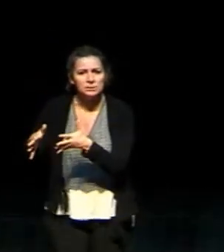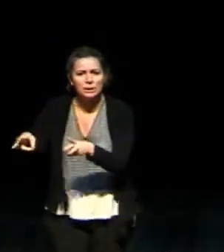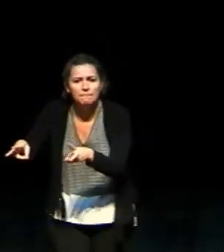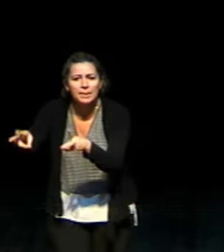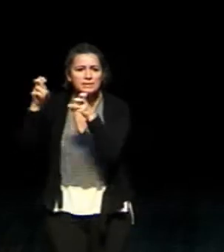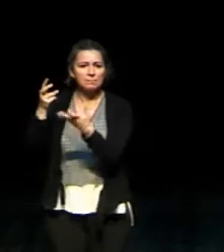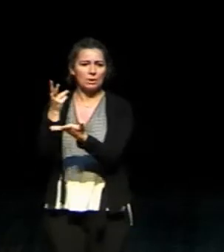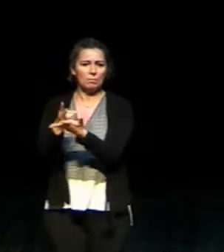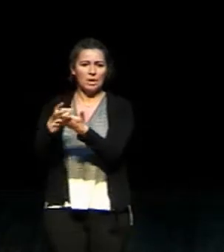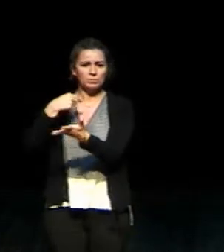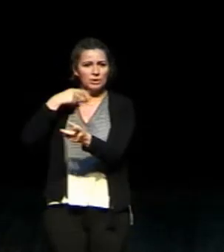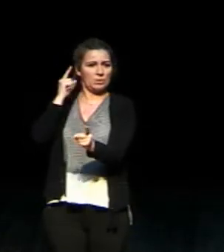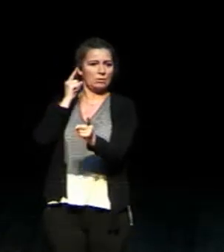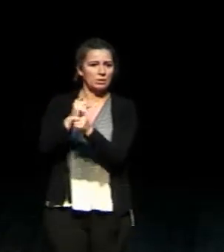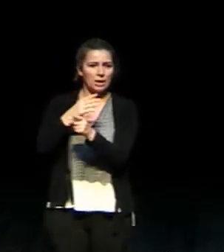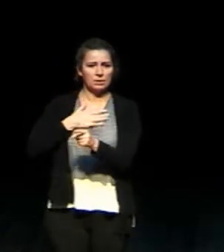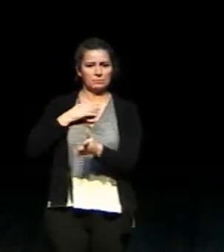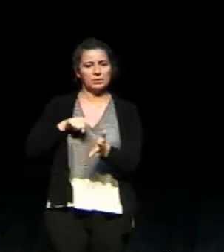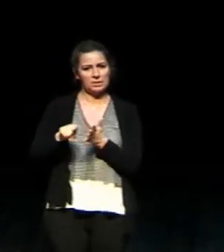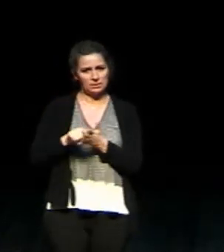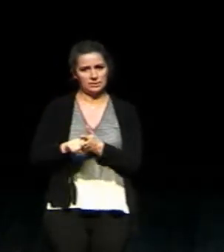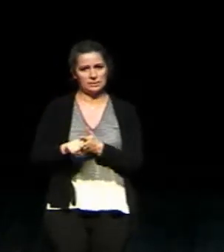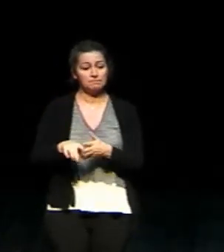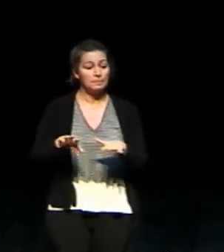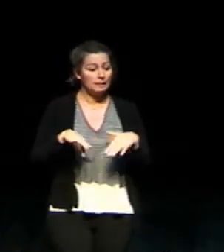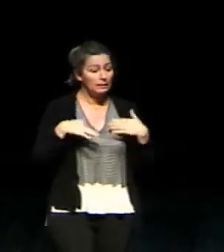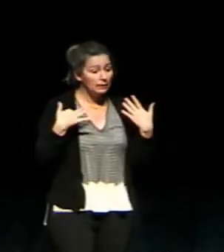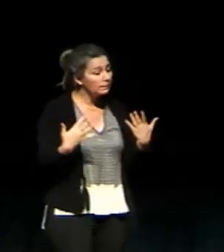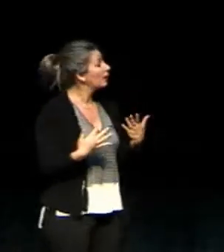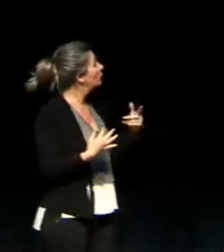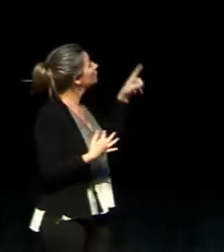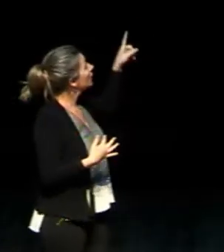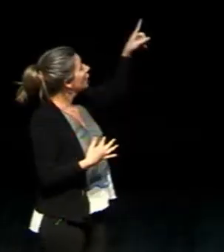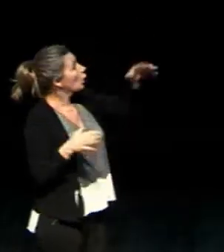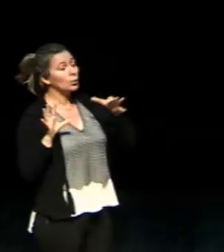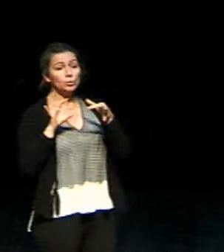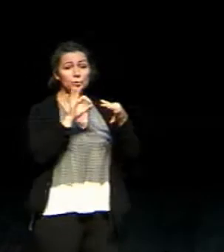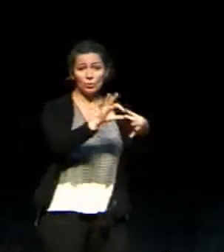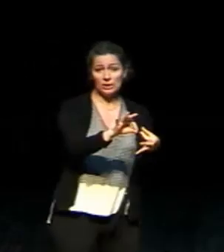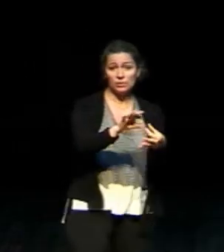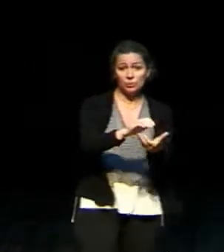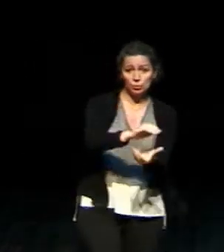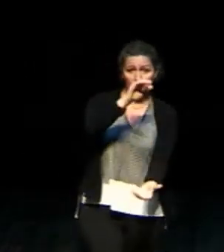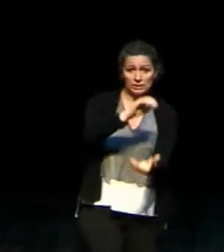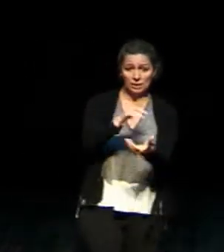Eles iam para o contexto de ensino e eu também observava que as questões eram as mesmas. Eu